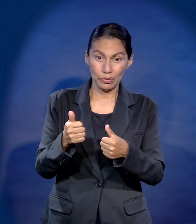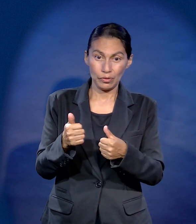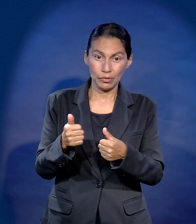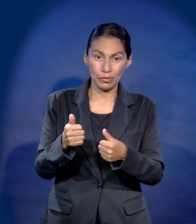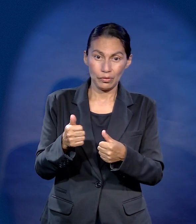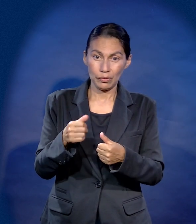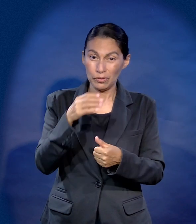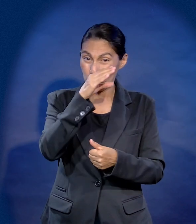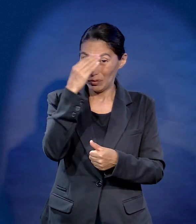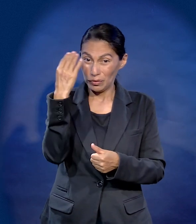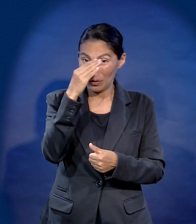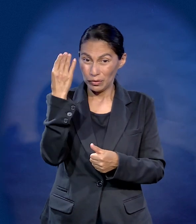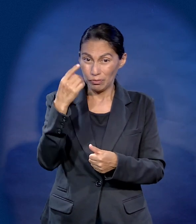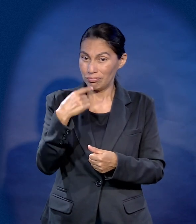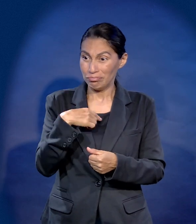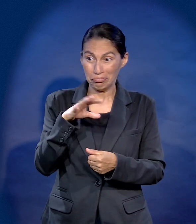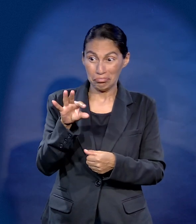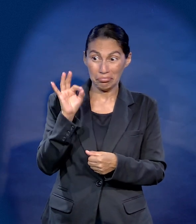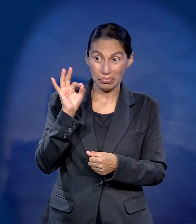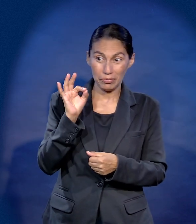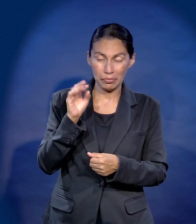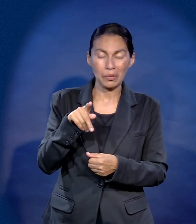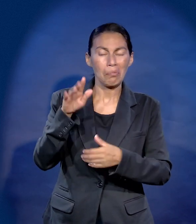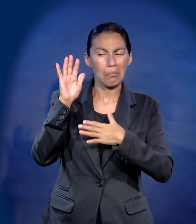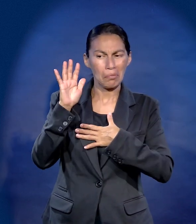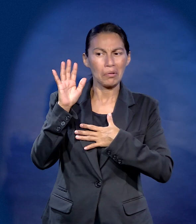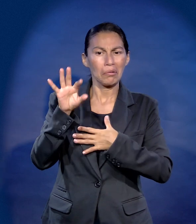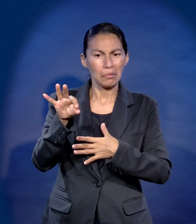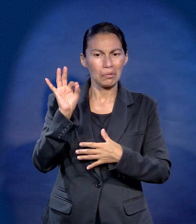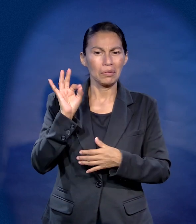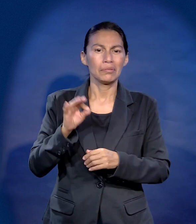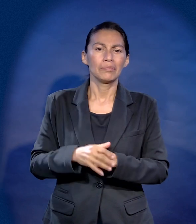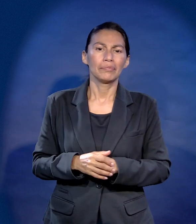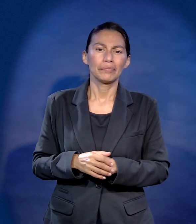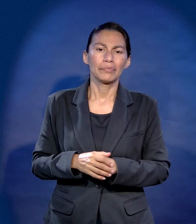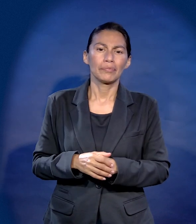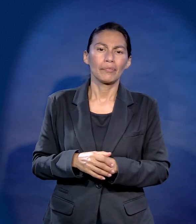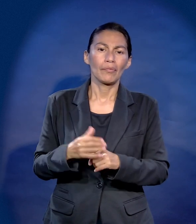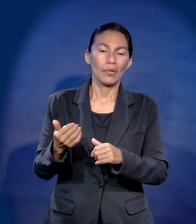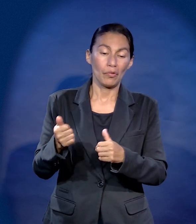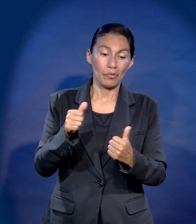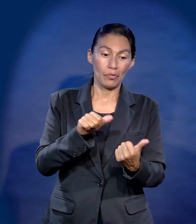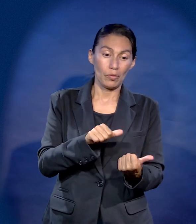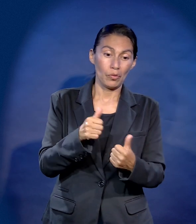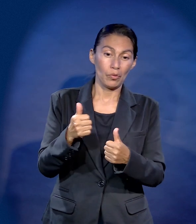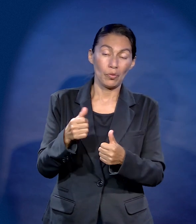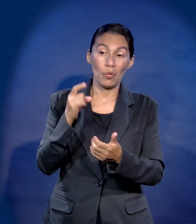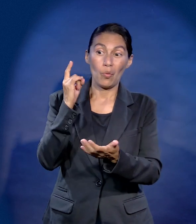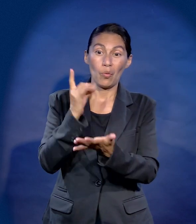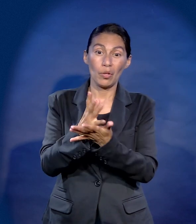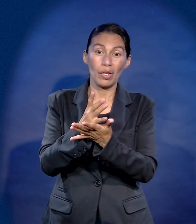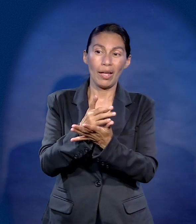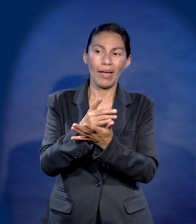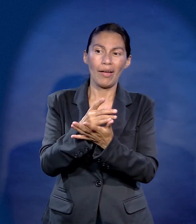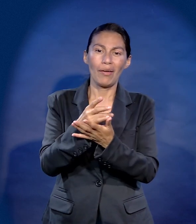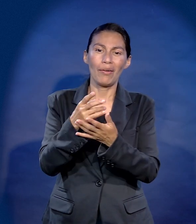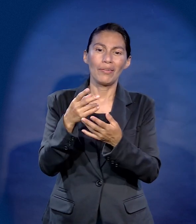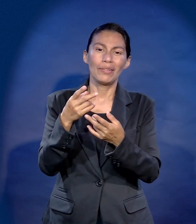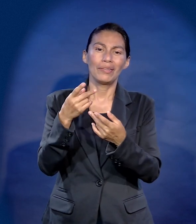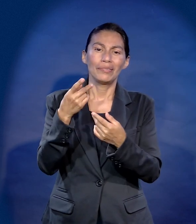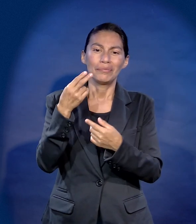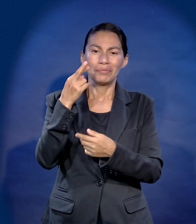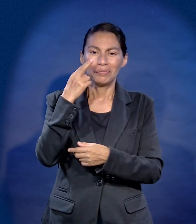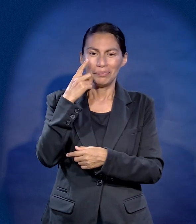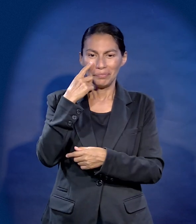hoy y ayer y antier, y es una foto que no encuentro, pero prometo que la encontraré. Es la única foto que tengo con el profe